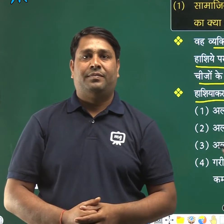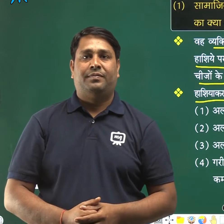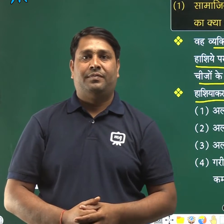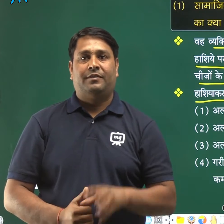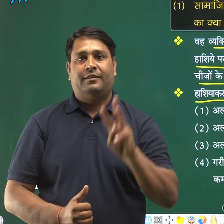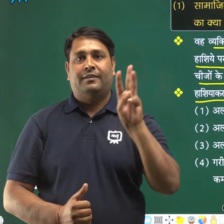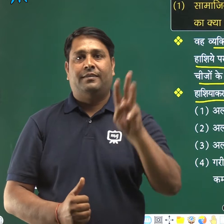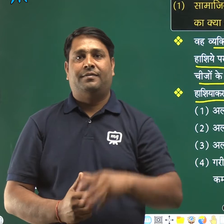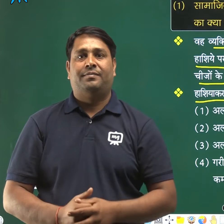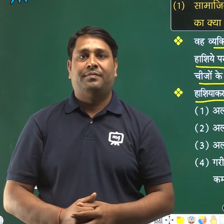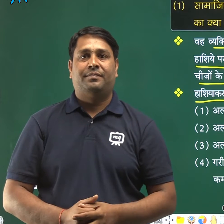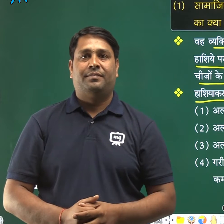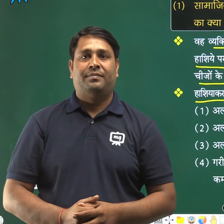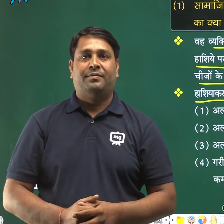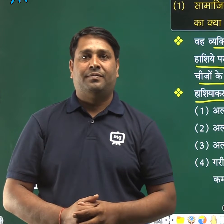तीन,